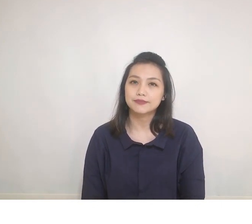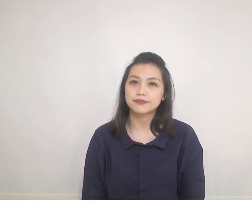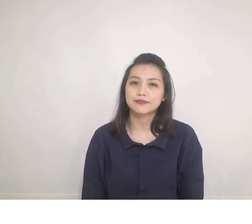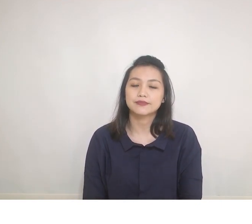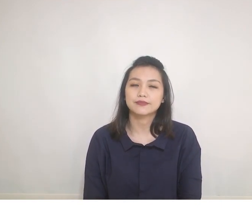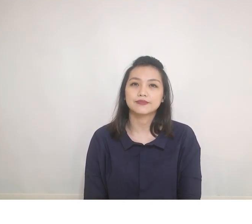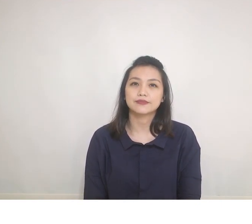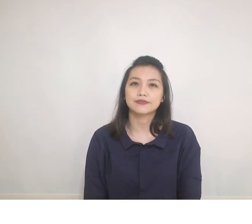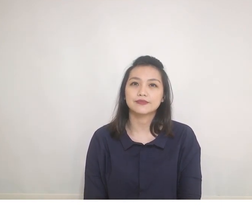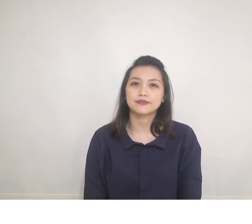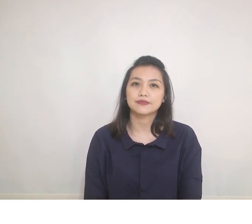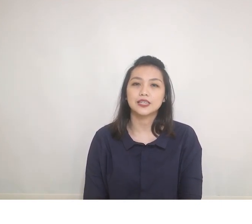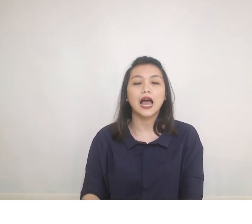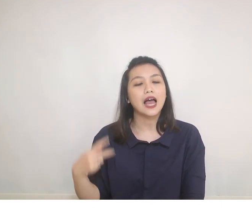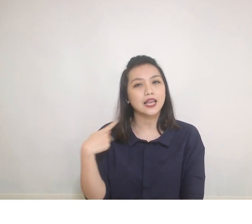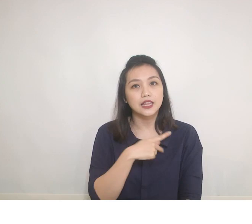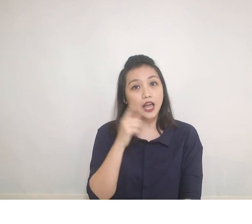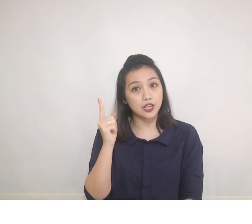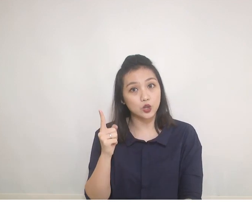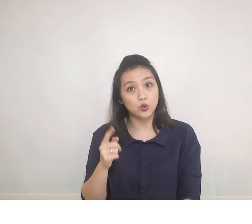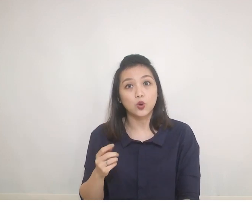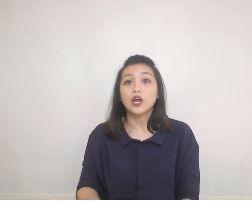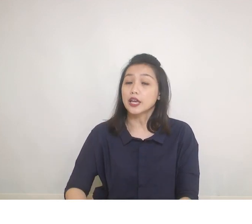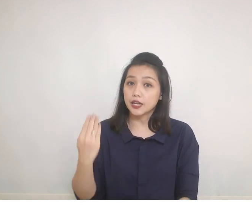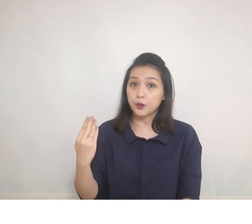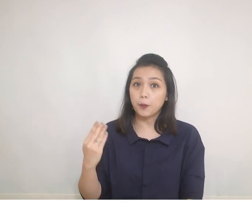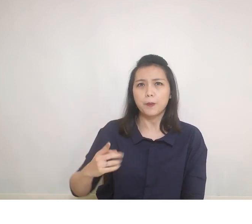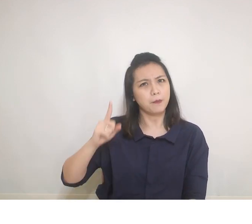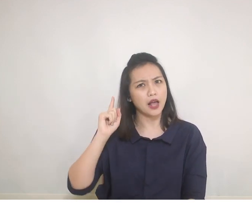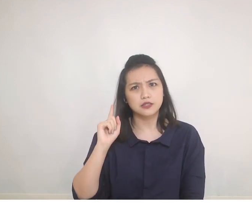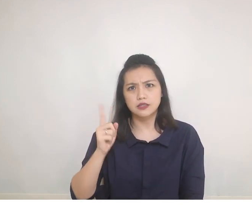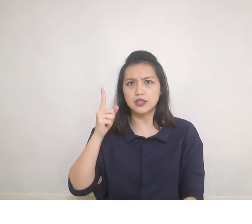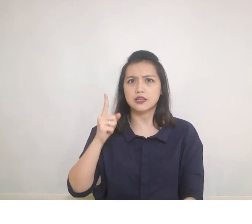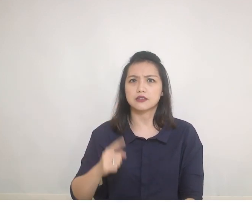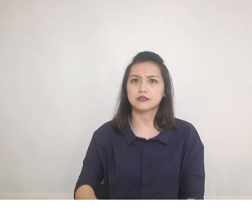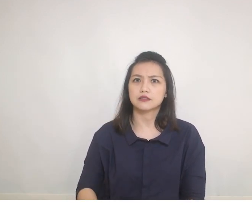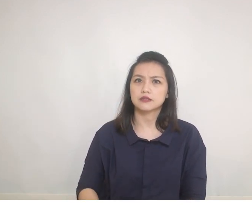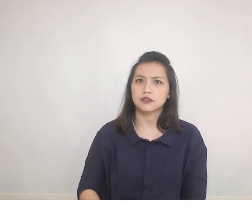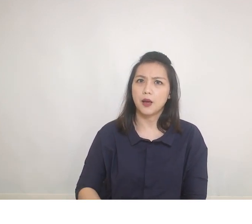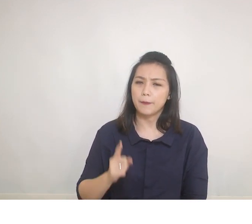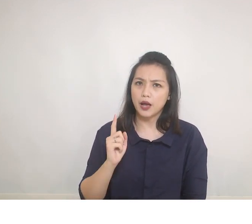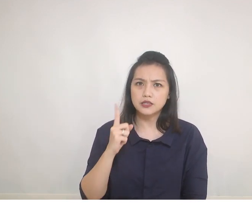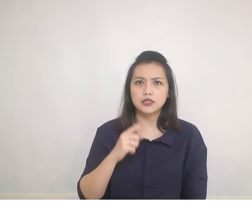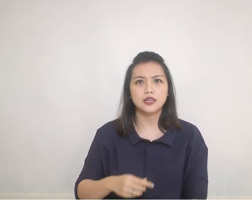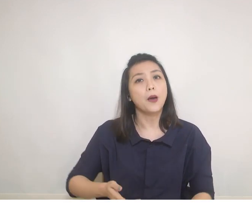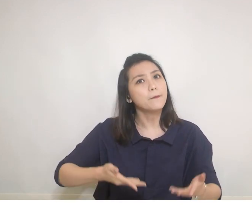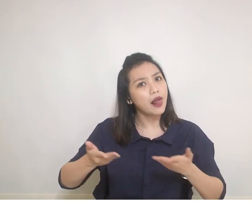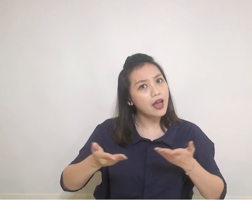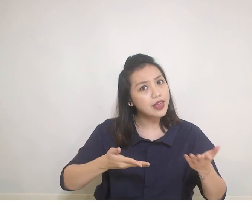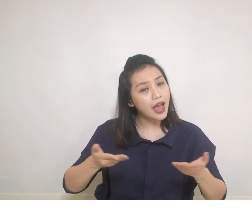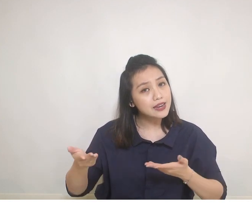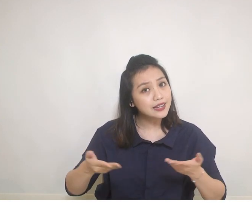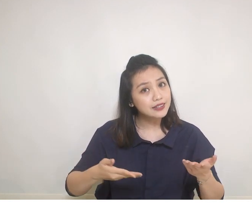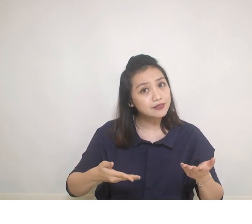mau ada yang kita layani. Hidup kita ini diciptakan Tuhan untuk